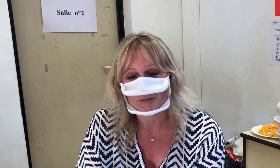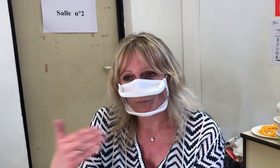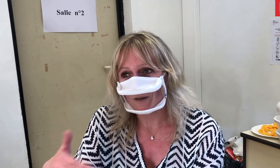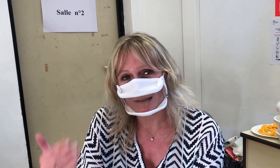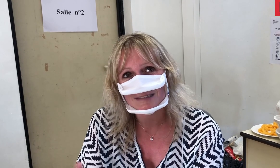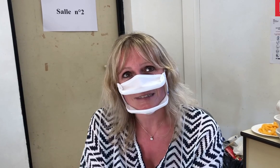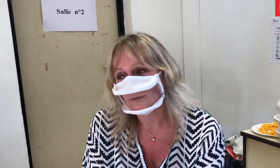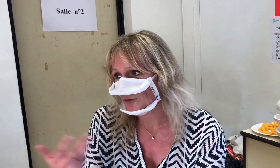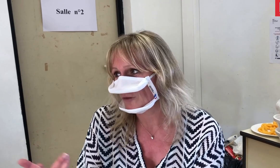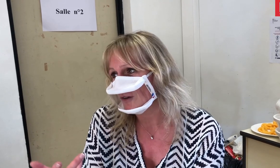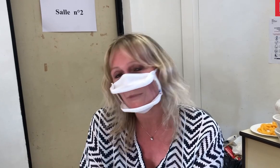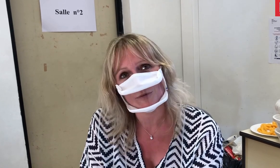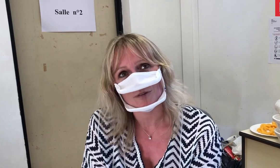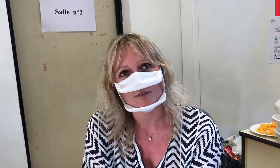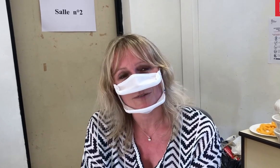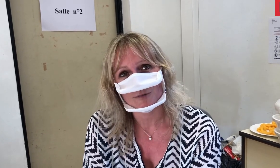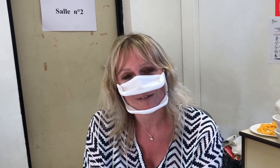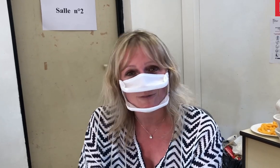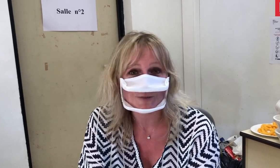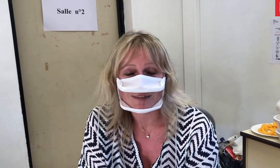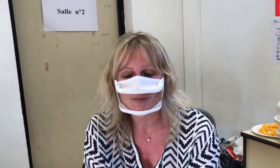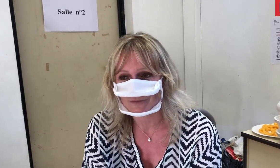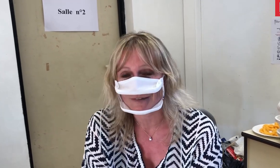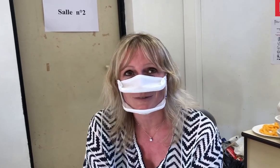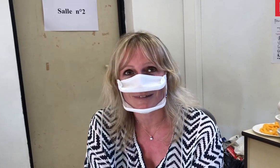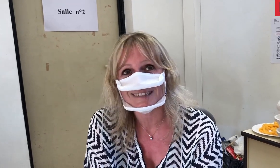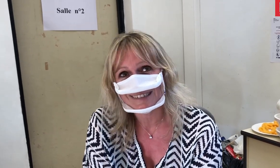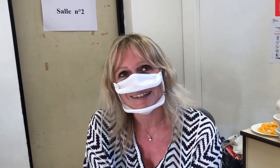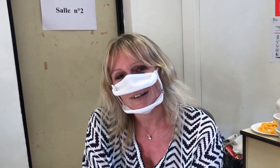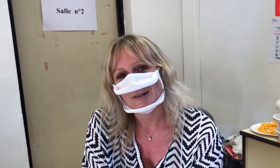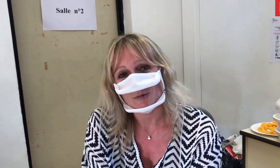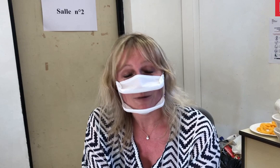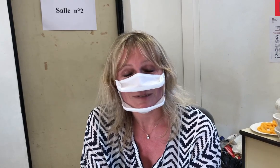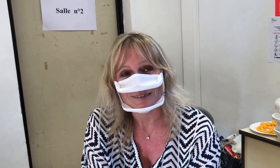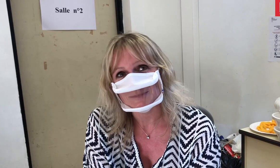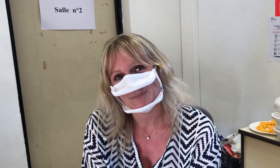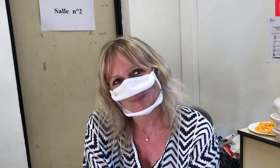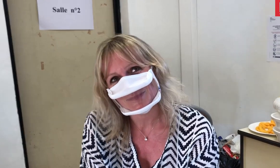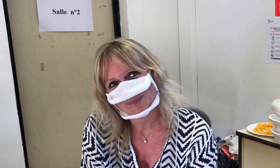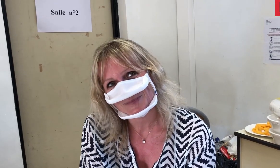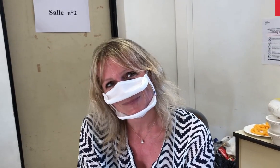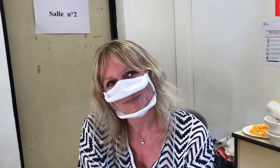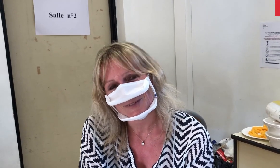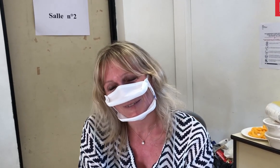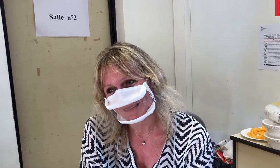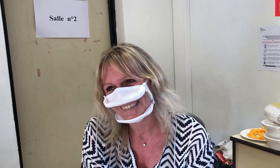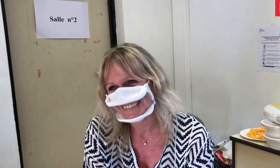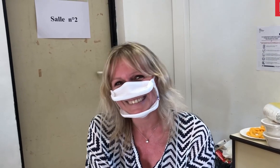pouvoir pratiquer, de se revoir pour faire le langage, les signes, pour ne pas oublier. Très bien. Merci. Merci beaucoup, Angélique. Vous